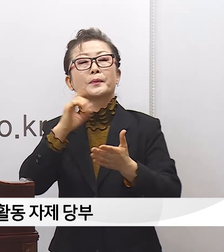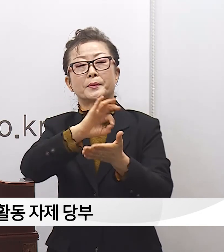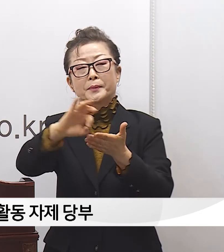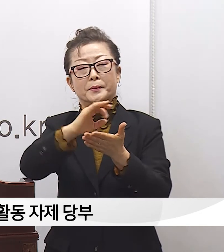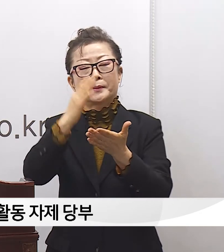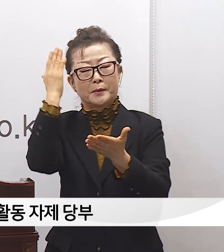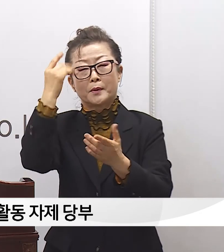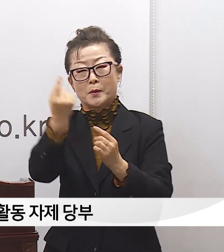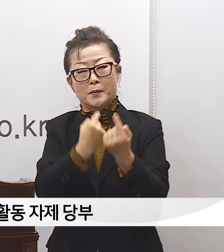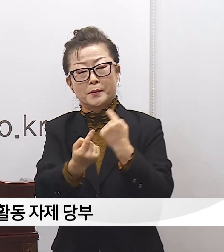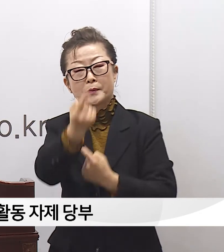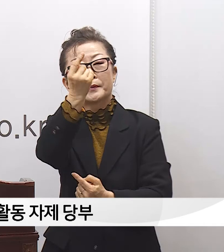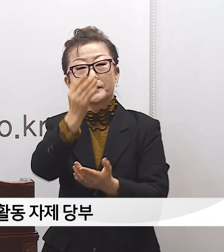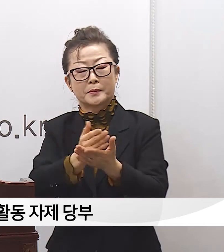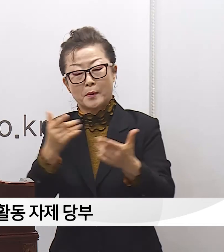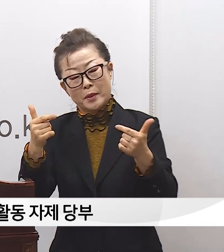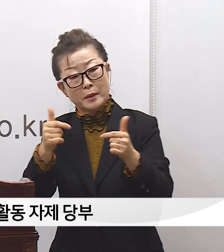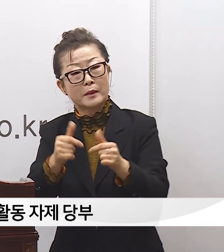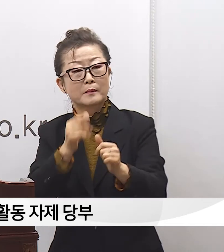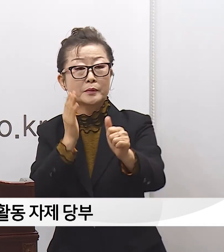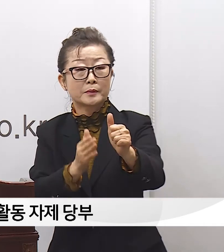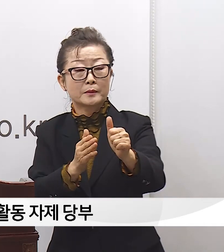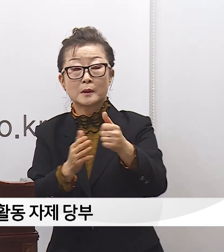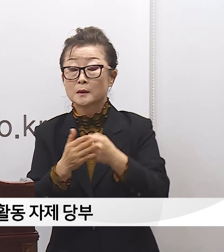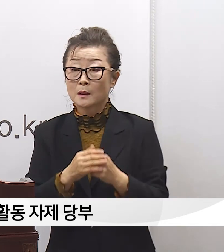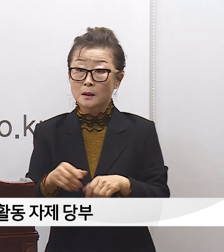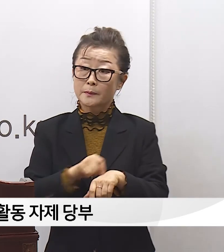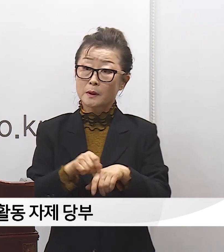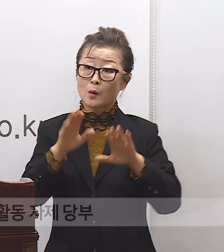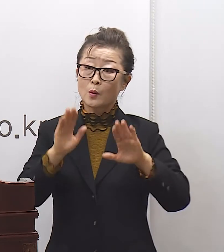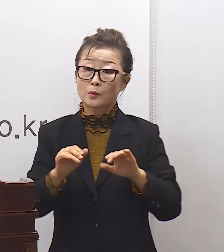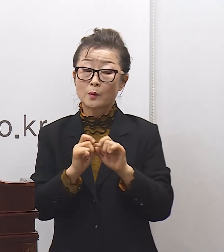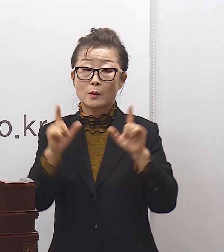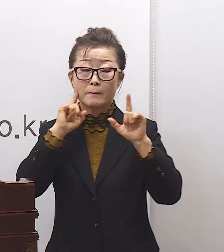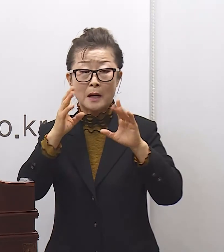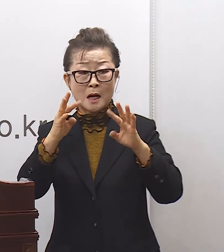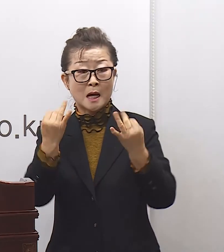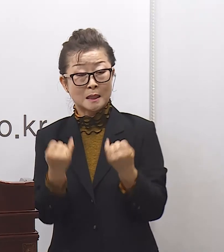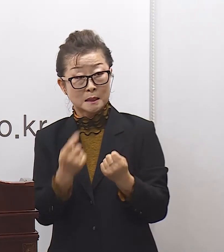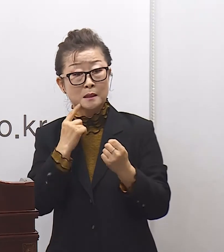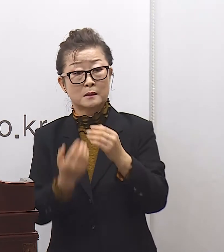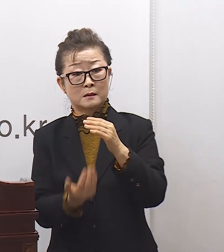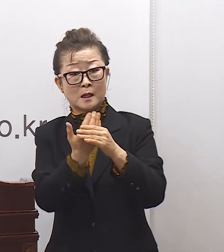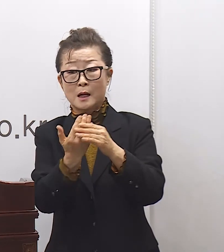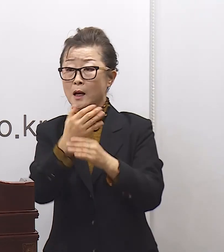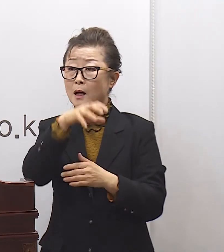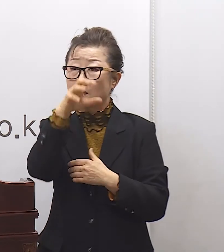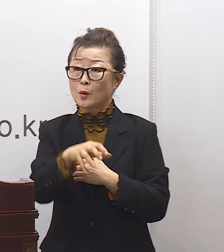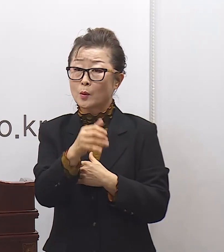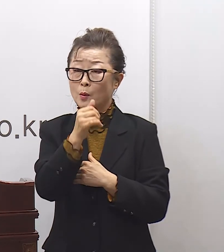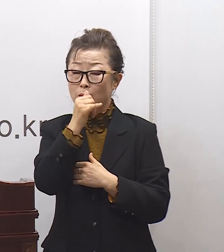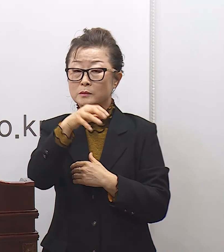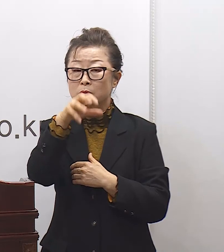주시고 특히 최근 확진자가 많이 발생하고 있는